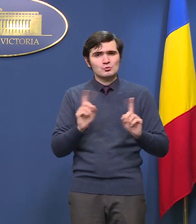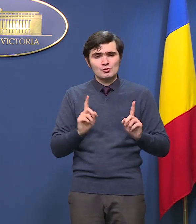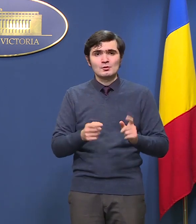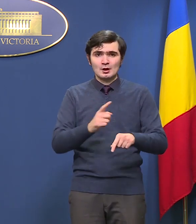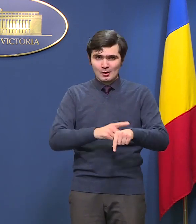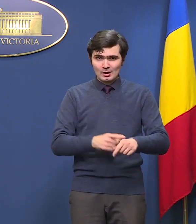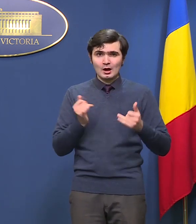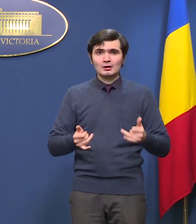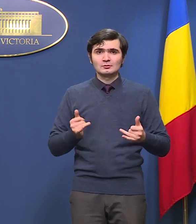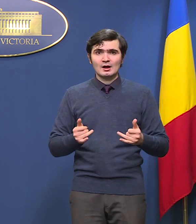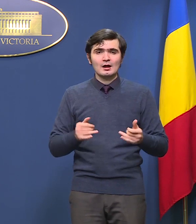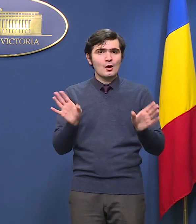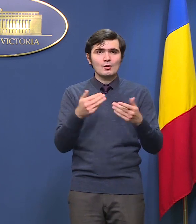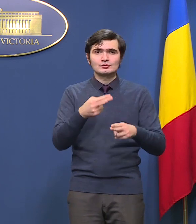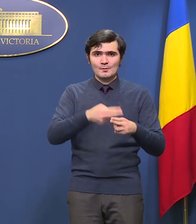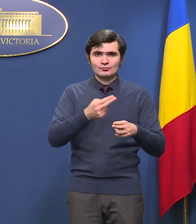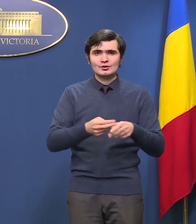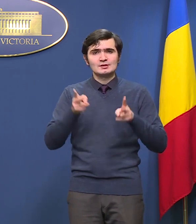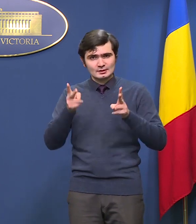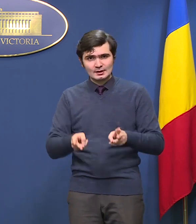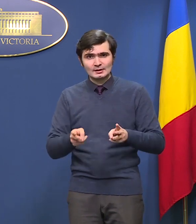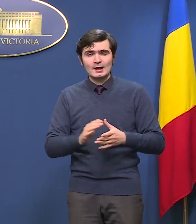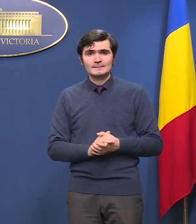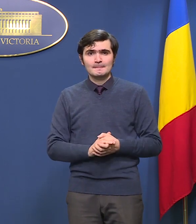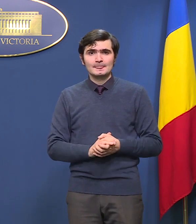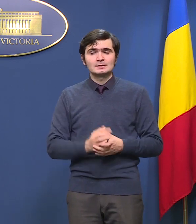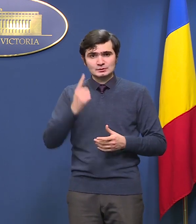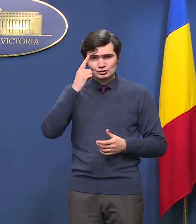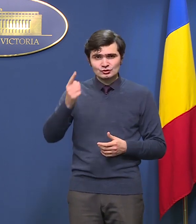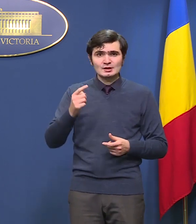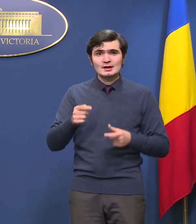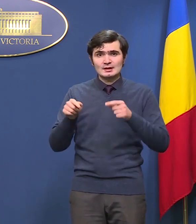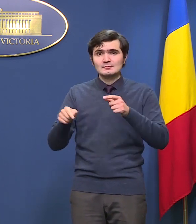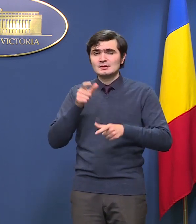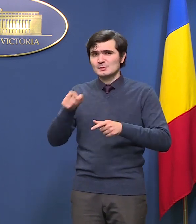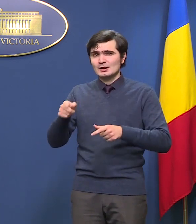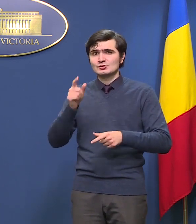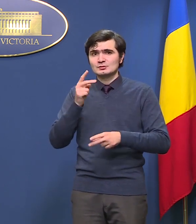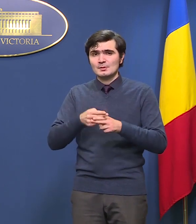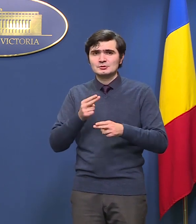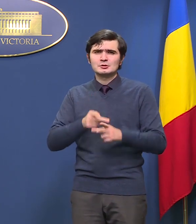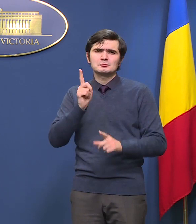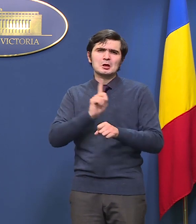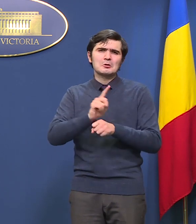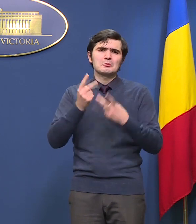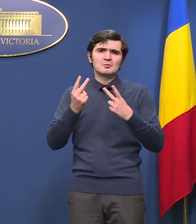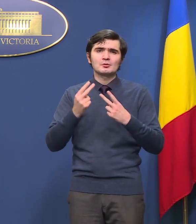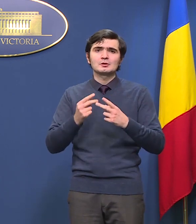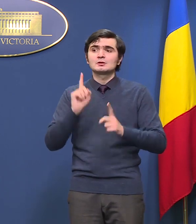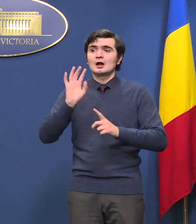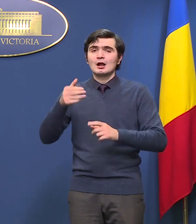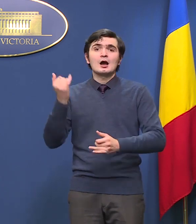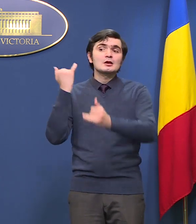orice pacient care se internează să știe despre acest pacient câteva lucruri importante. Dacă are istoric de